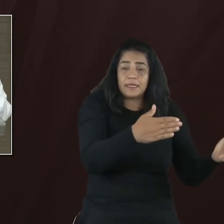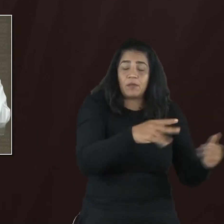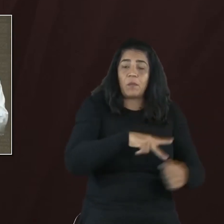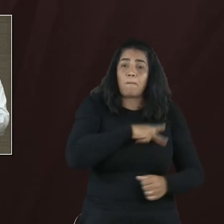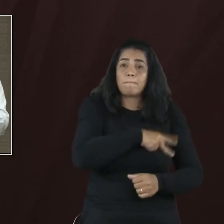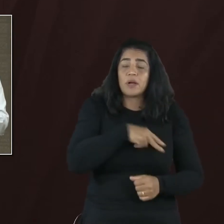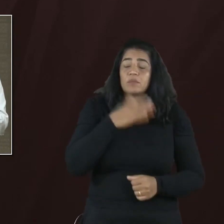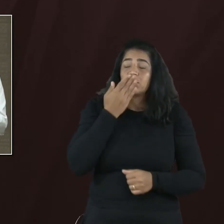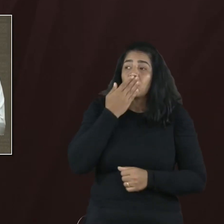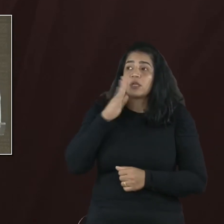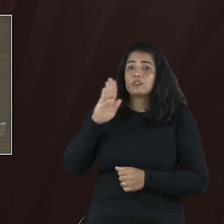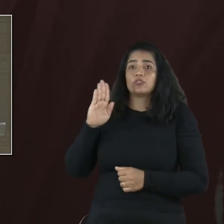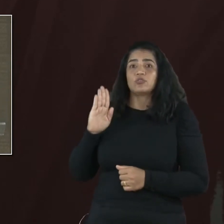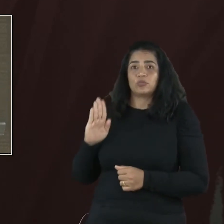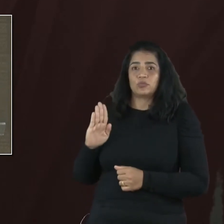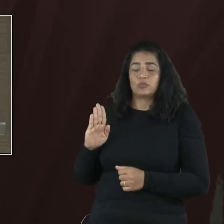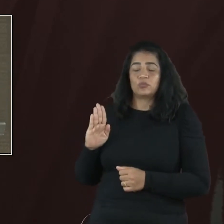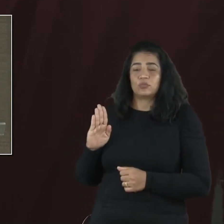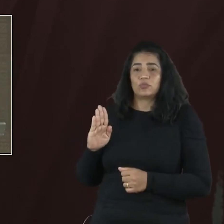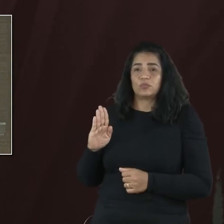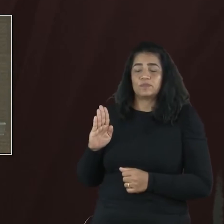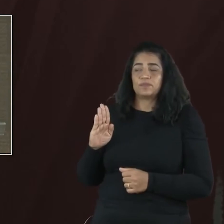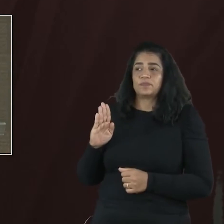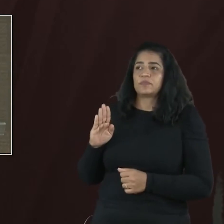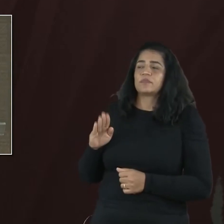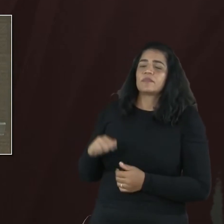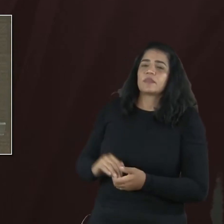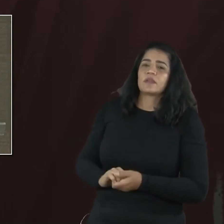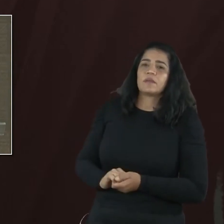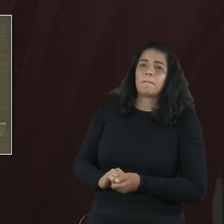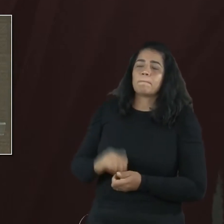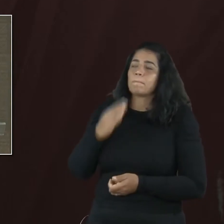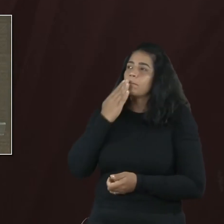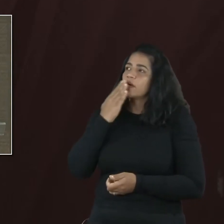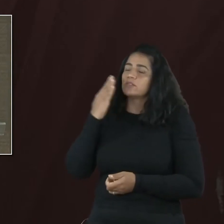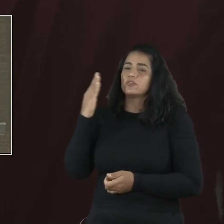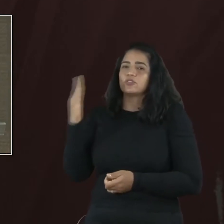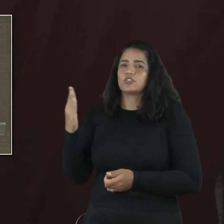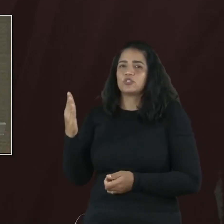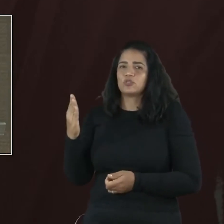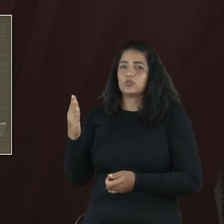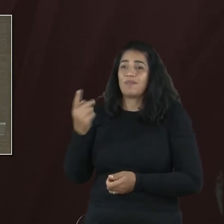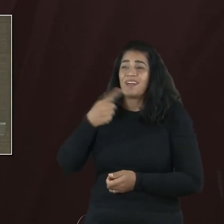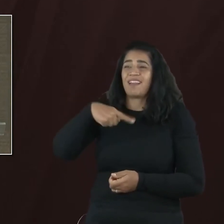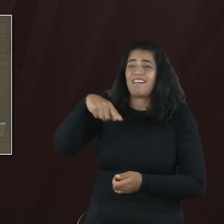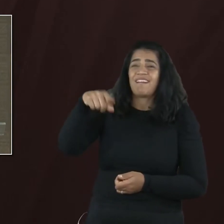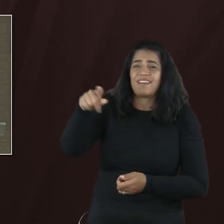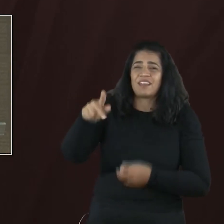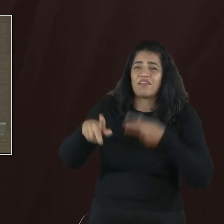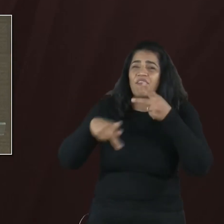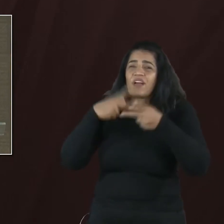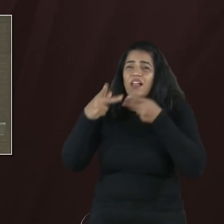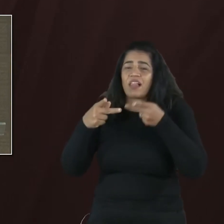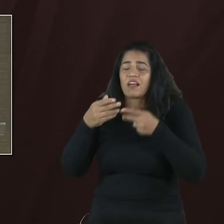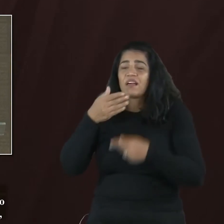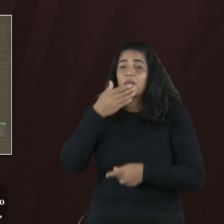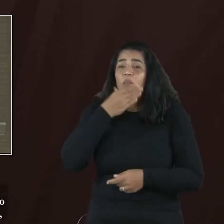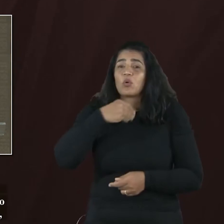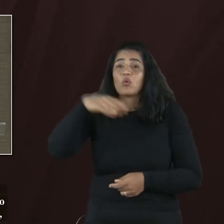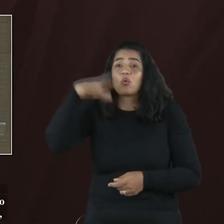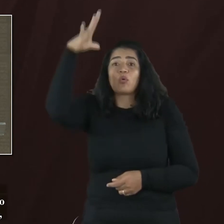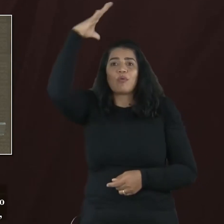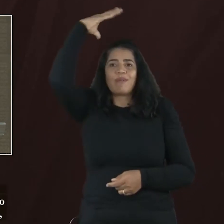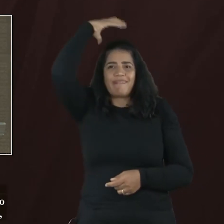perante os filhos de Israel. Tá? Versículo 35 de Atos 21. Ao chegar às escadas,